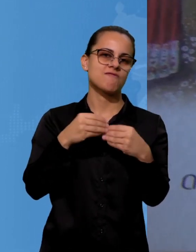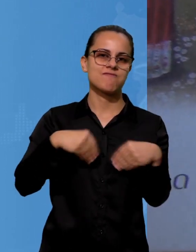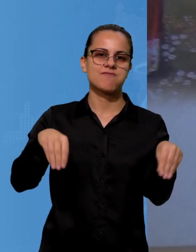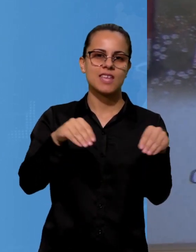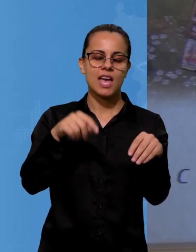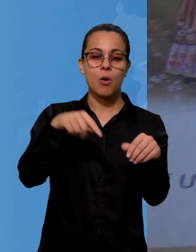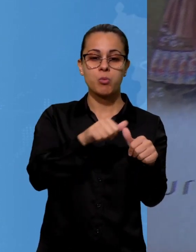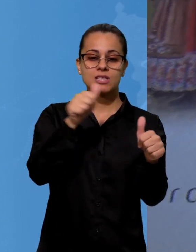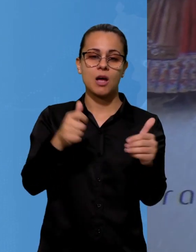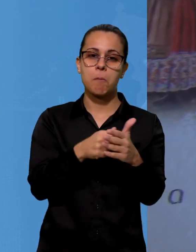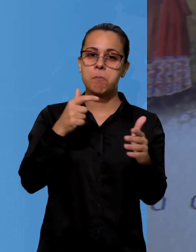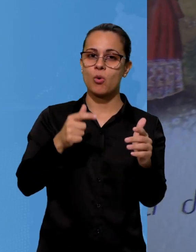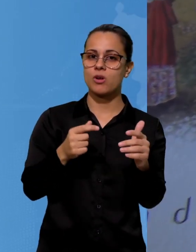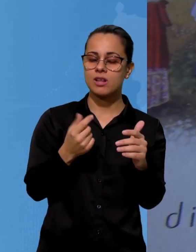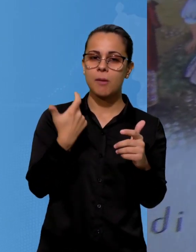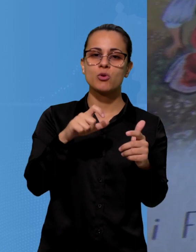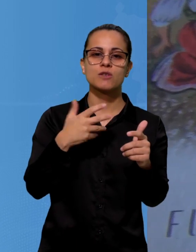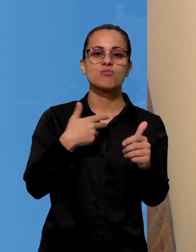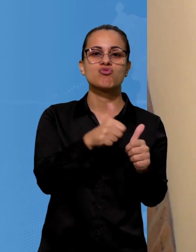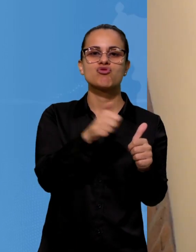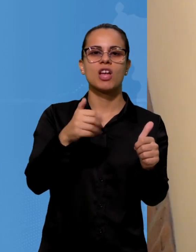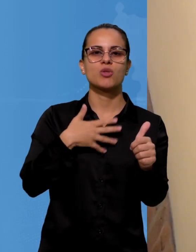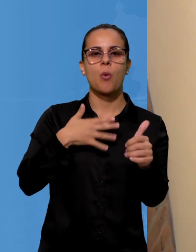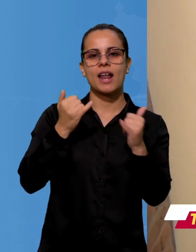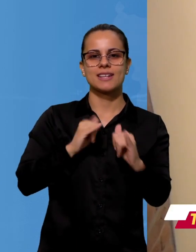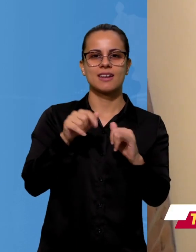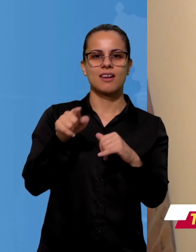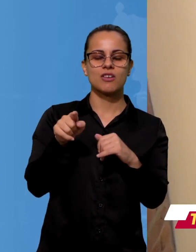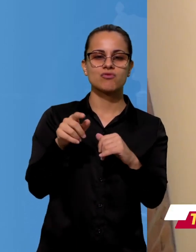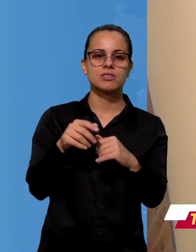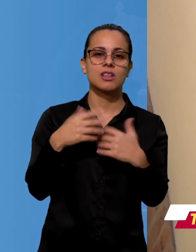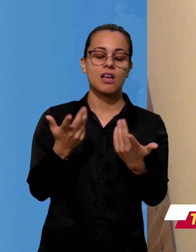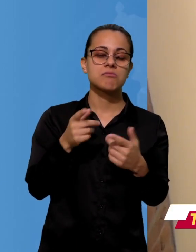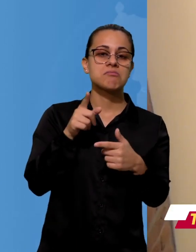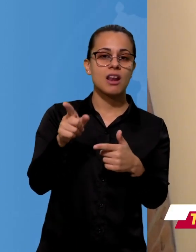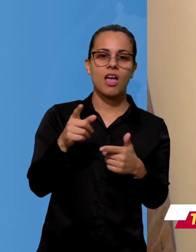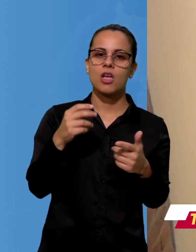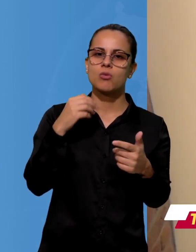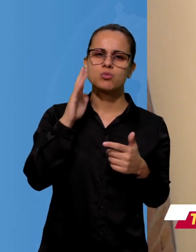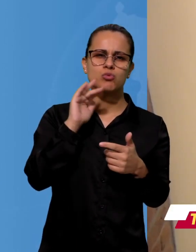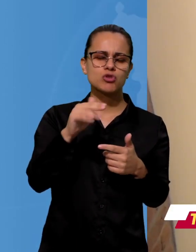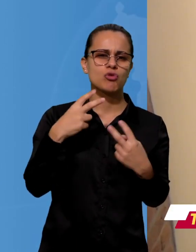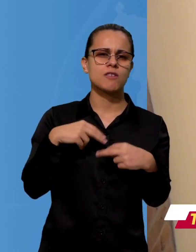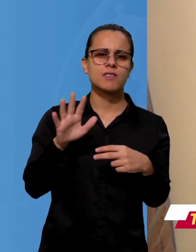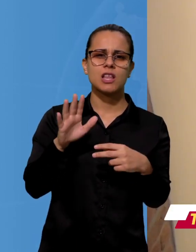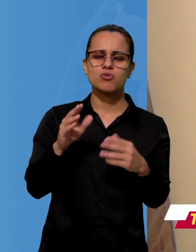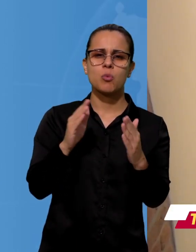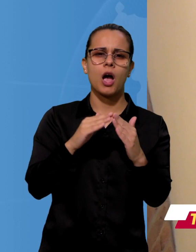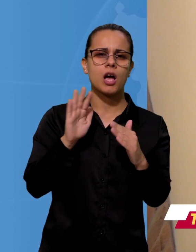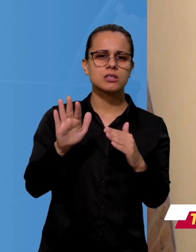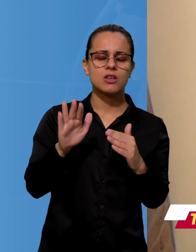per celebrarla, i cento anni dalla nascita. Ha prodotto per tutta la sua vita, nella sua casa di Zeddiani,